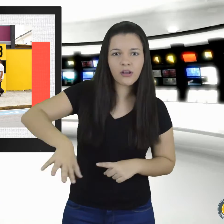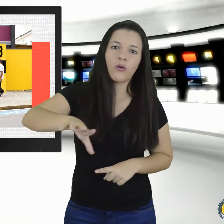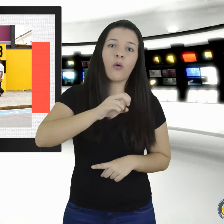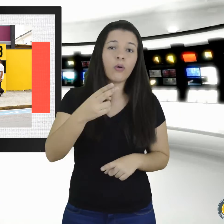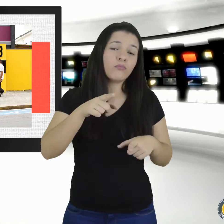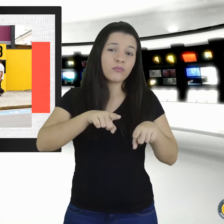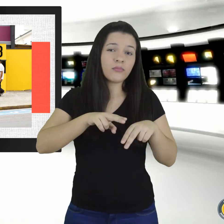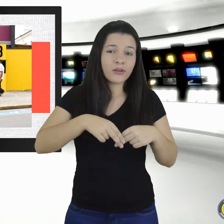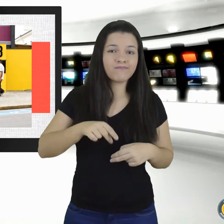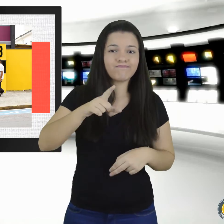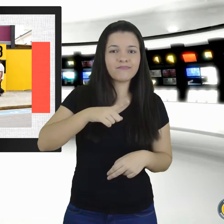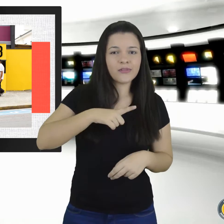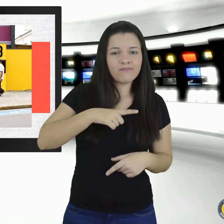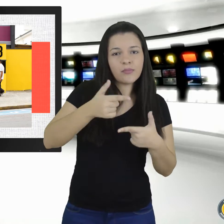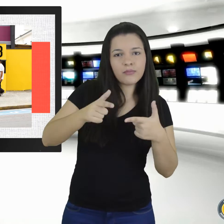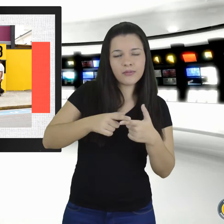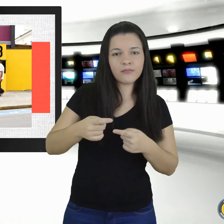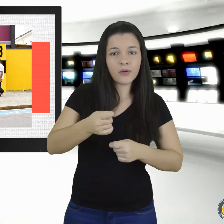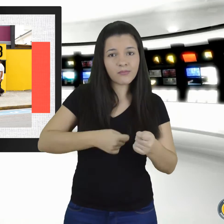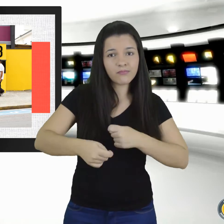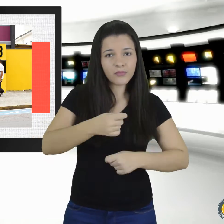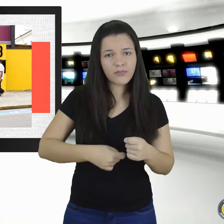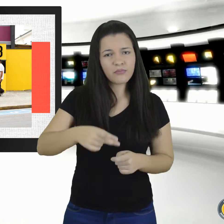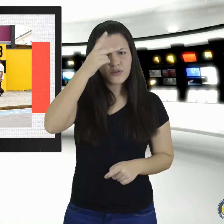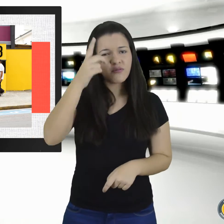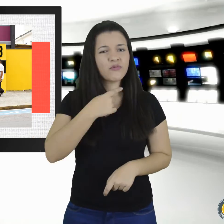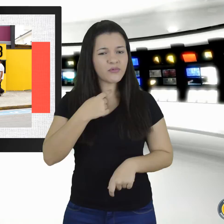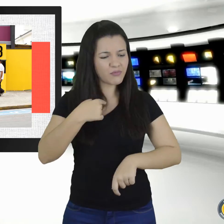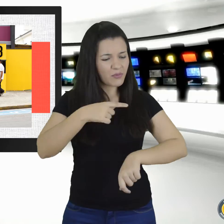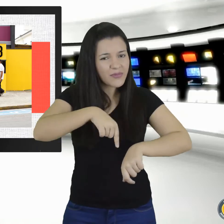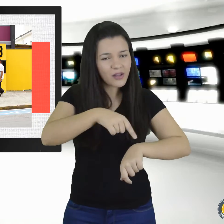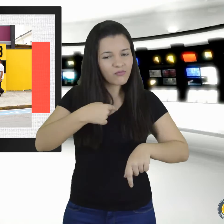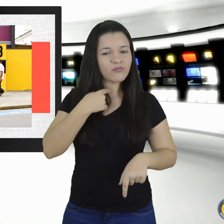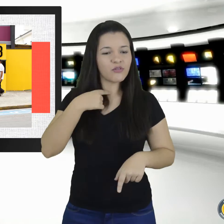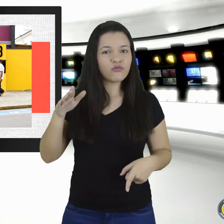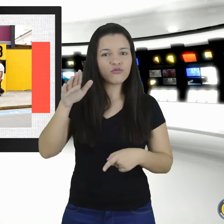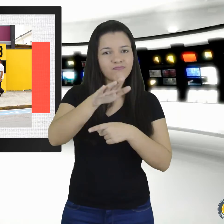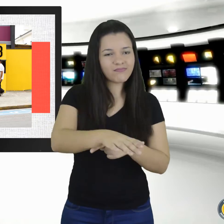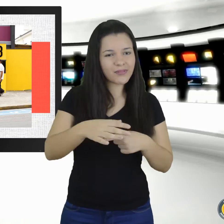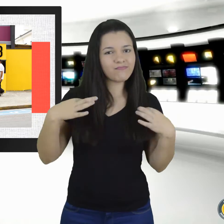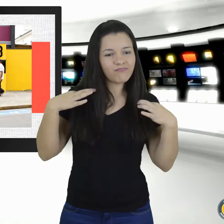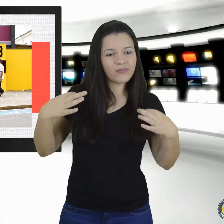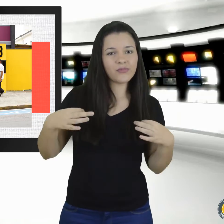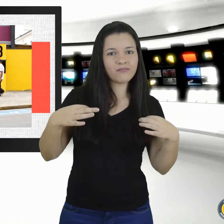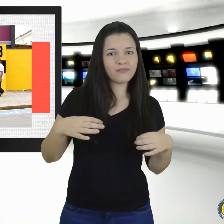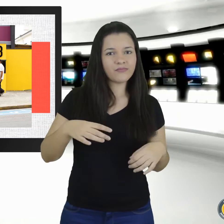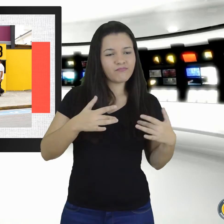ou econômico, há mais interessados em doar o tempo e dedicação para que outras pessoas